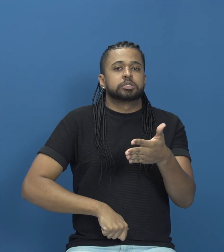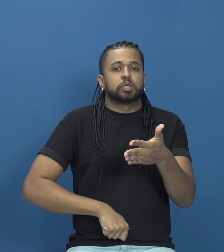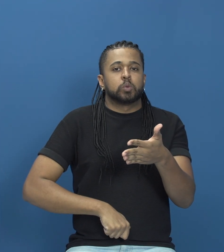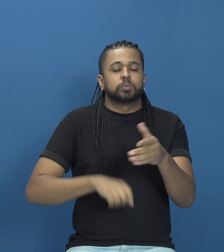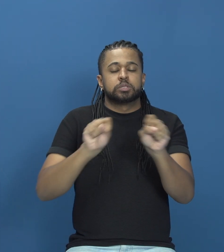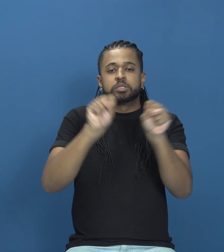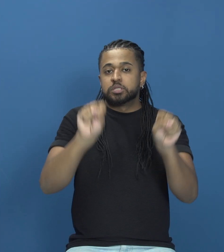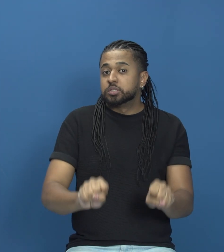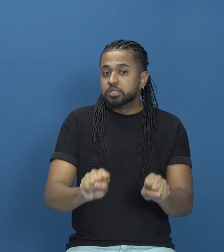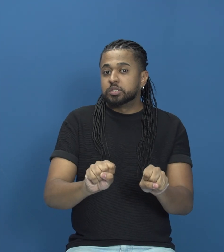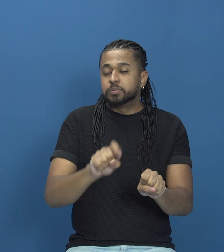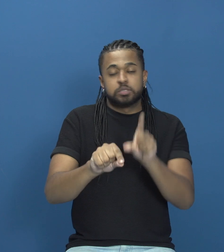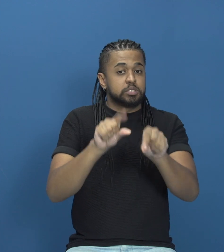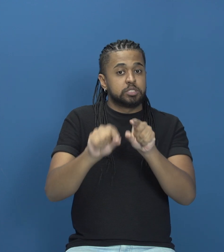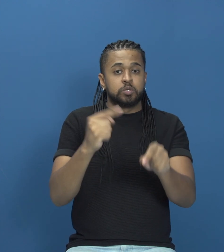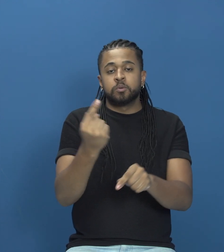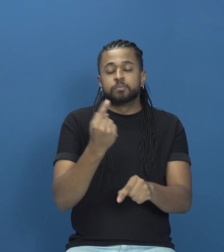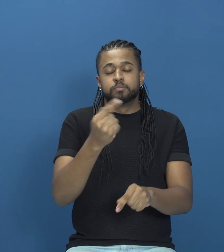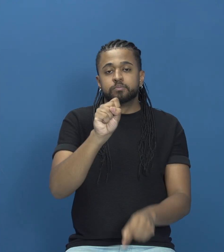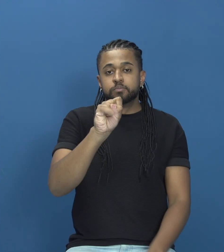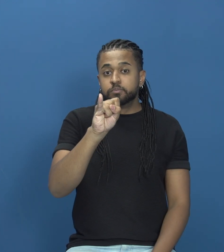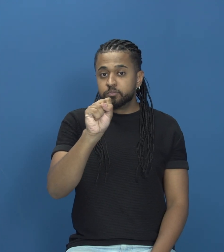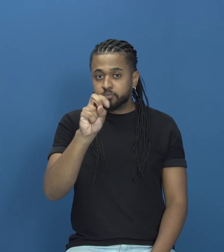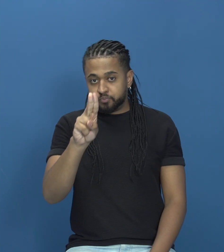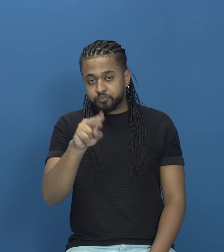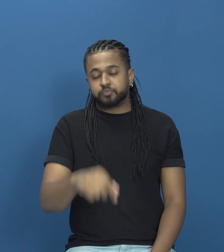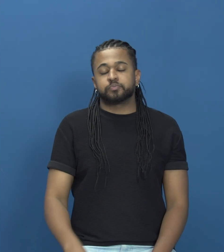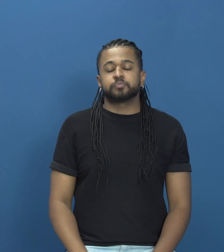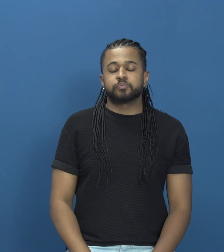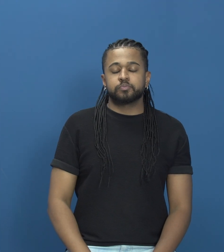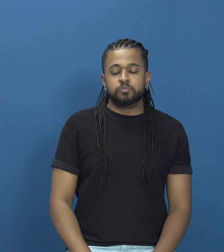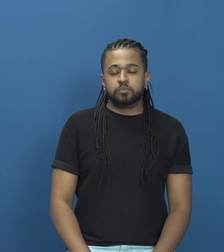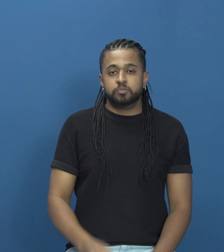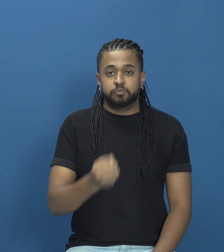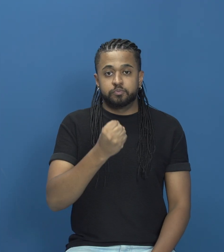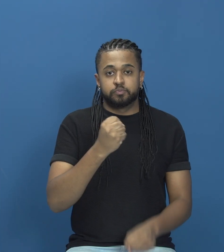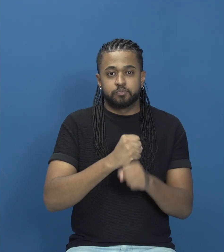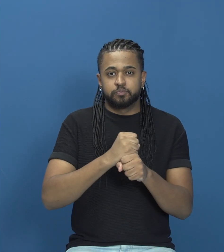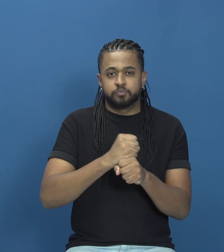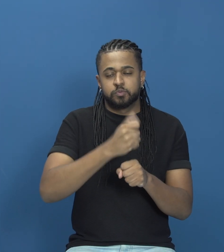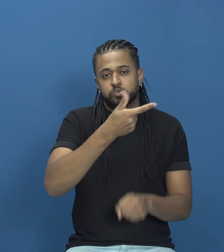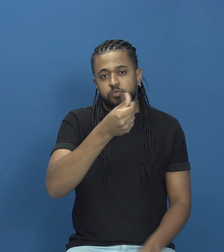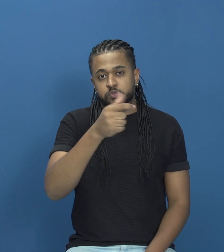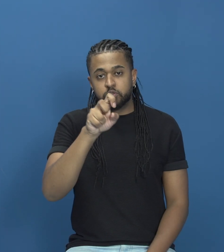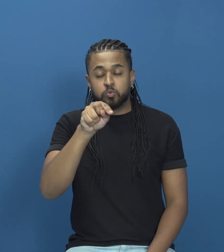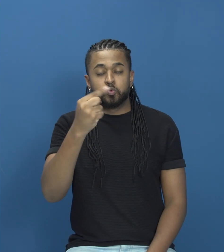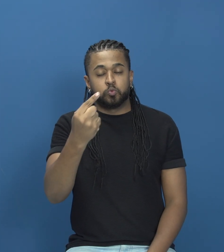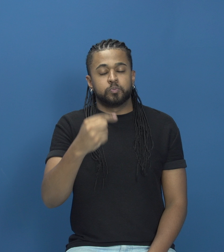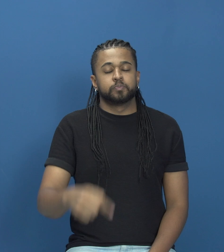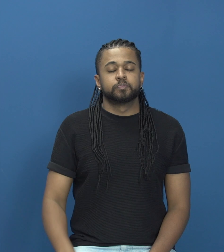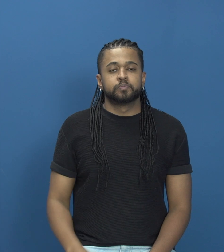do Sistema de Seleção Unificado SISU, abre parênteses, edição 2025.1,